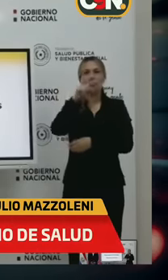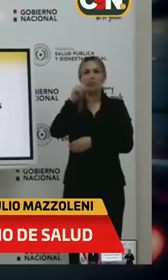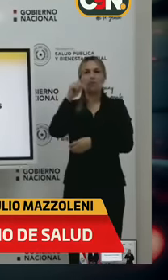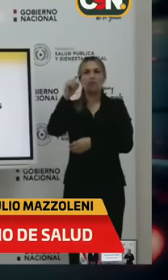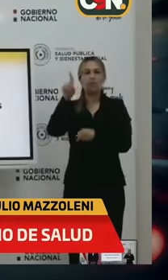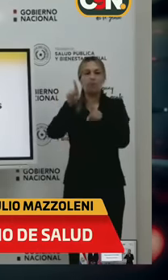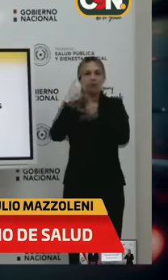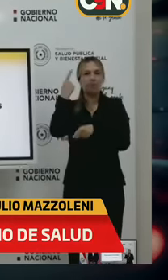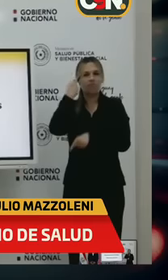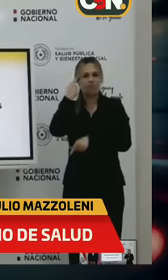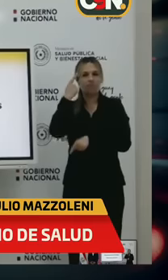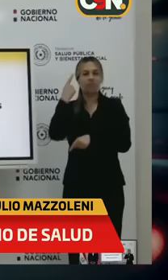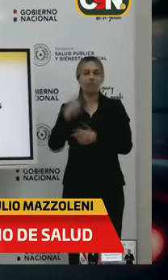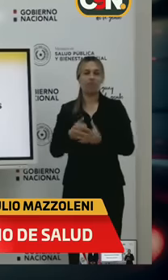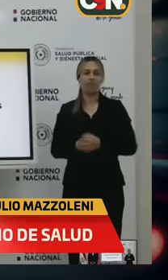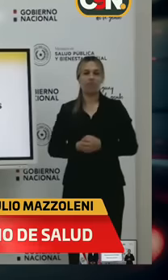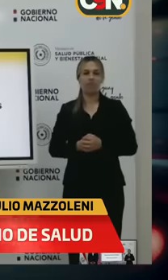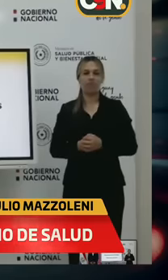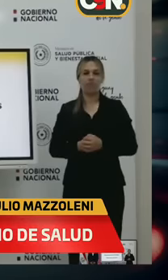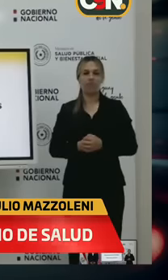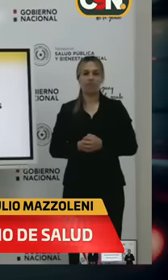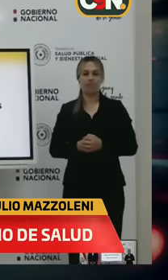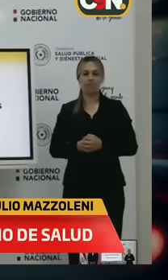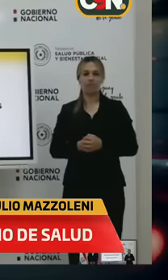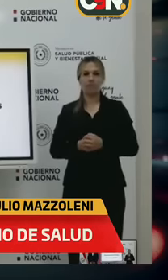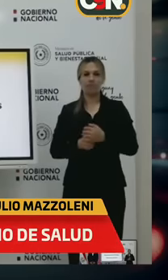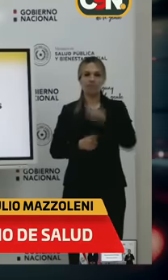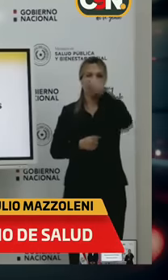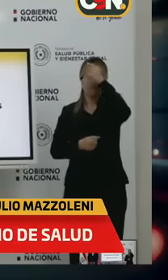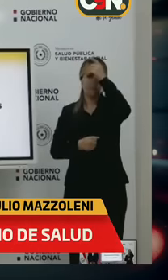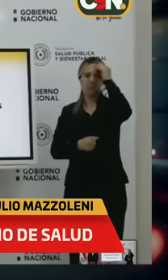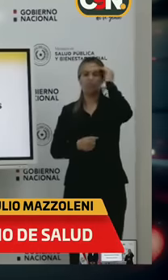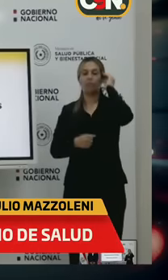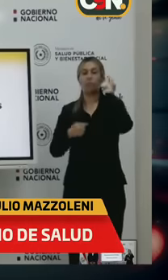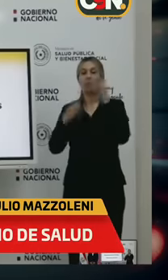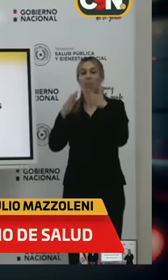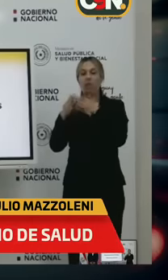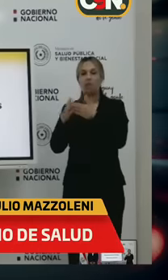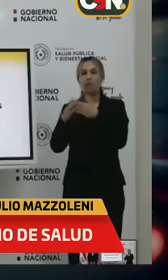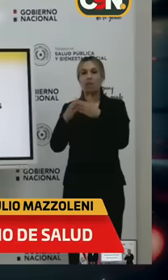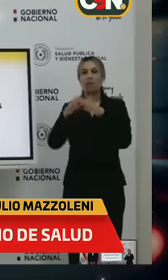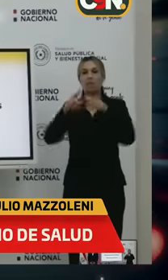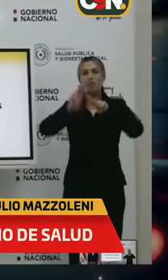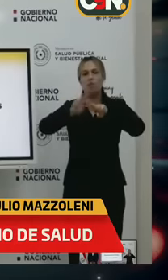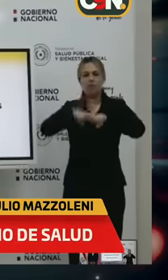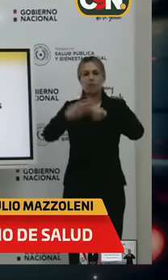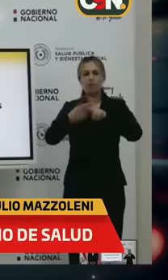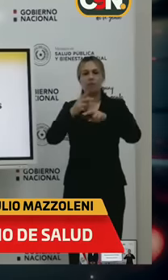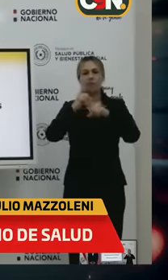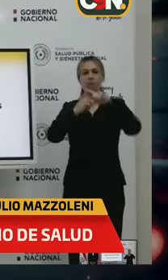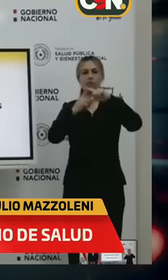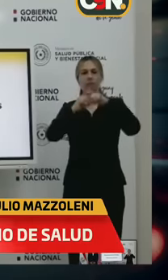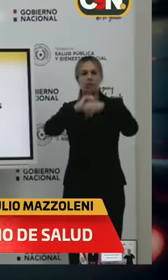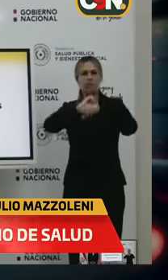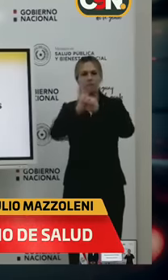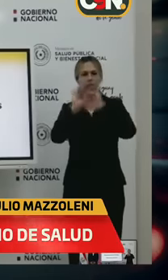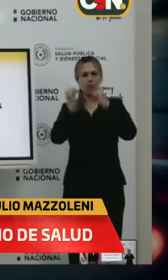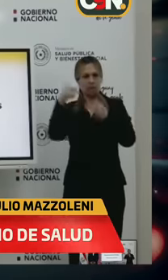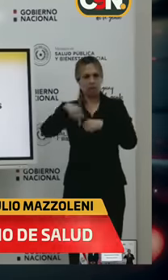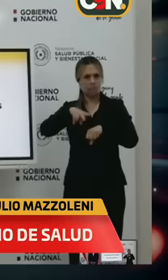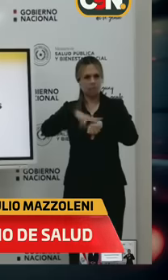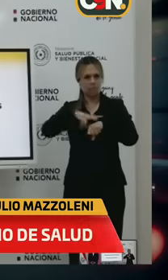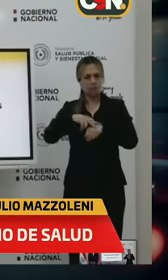no hay que tomar en cuenta esas manifestaciones. Radio Ñandotí, ¿se registraron casos de reinfección de COVID en nuestro país?